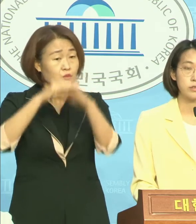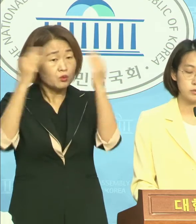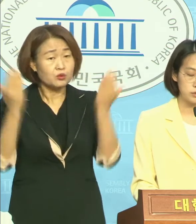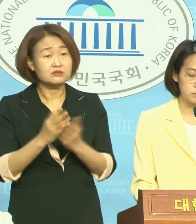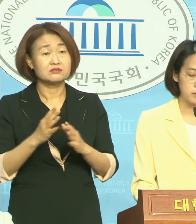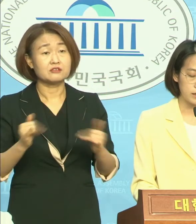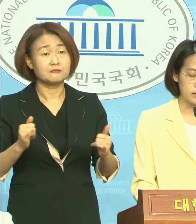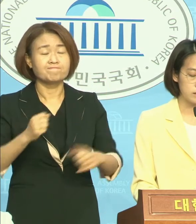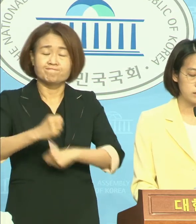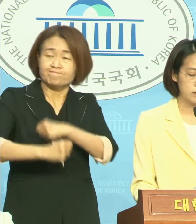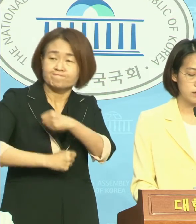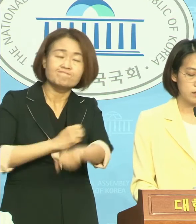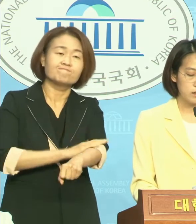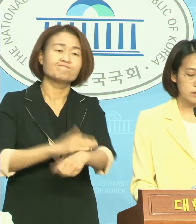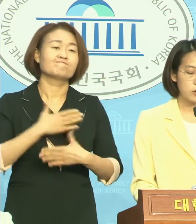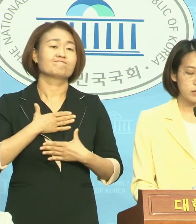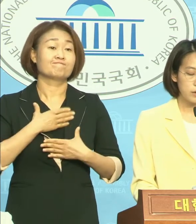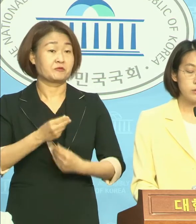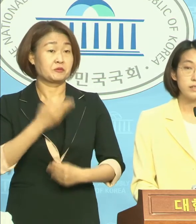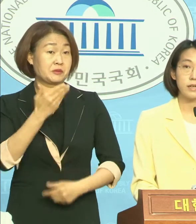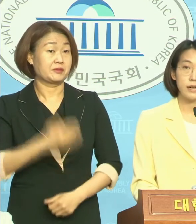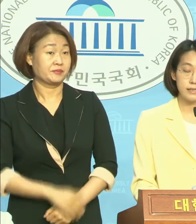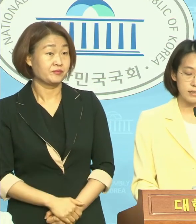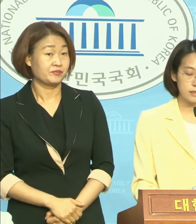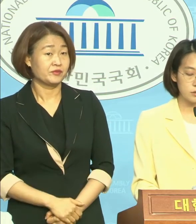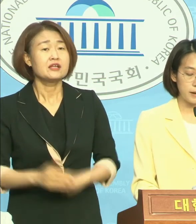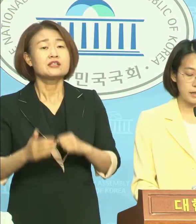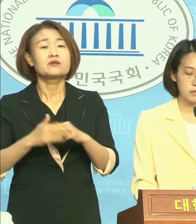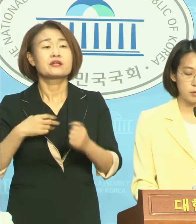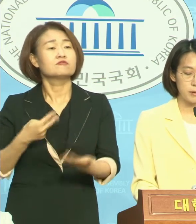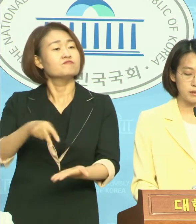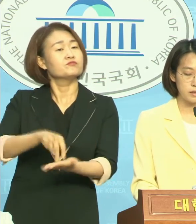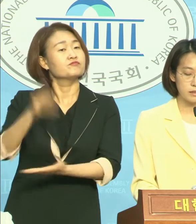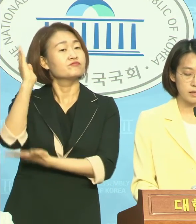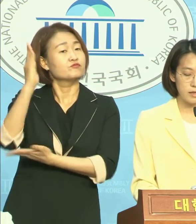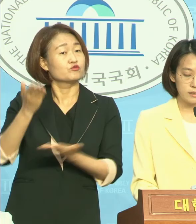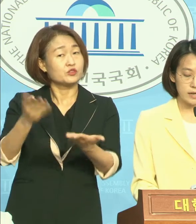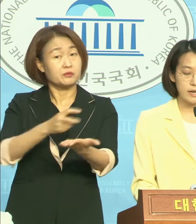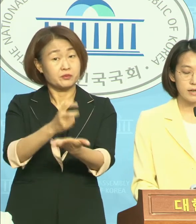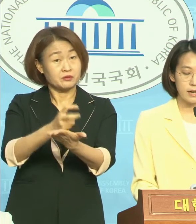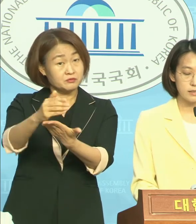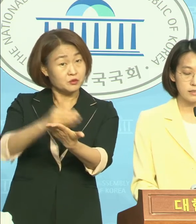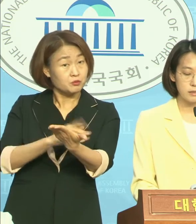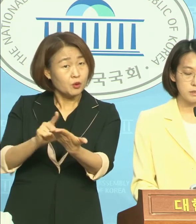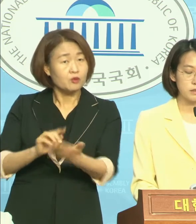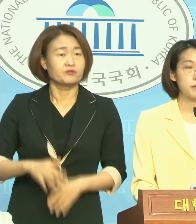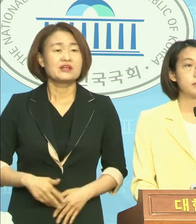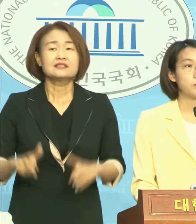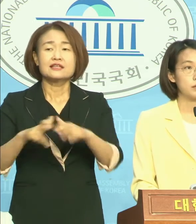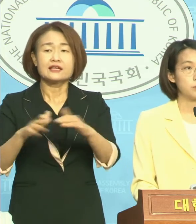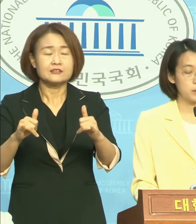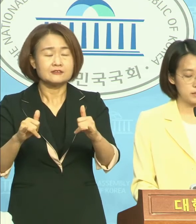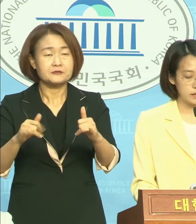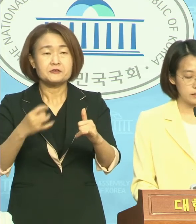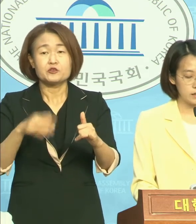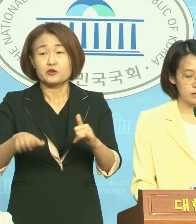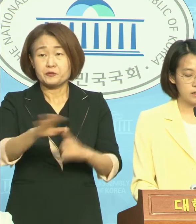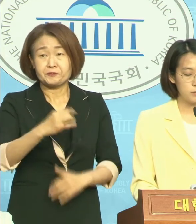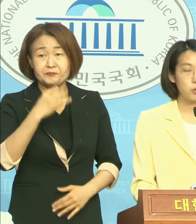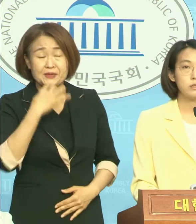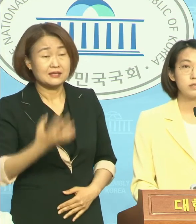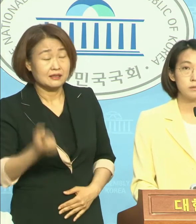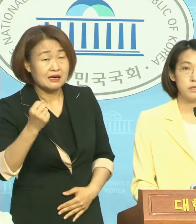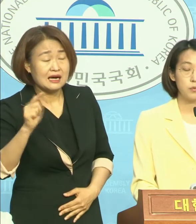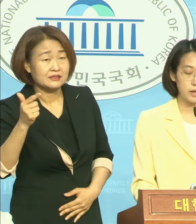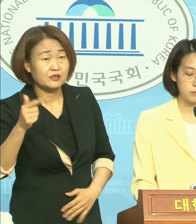자유로워질 수 있습니다 그렇게 오늘 제가 이 자리에서 발휘하는 법안은 장애를 가진 시민들 만을 위한 법안이 아니라